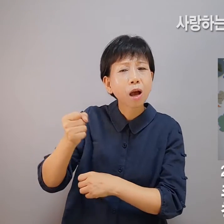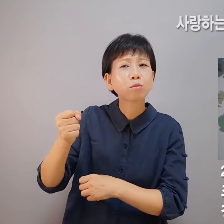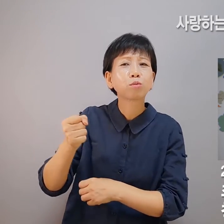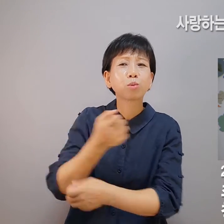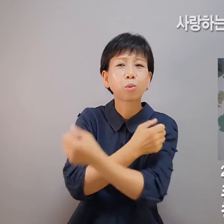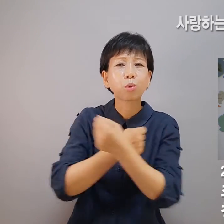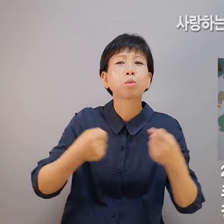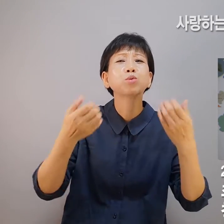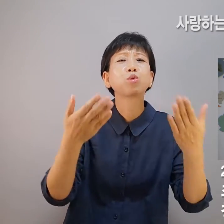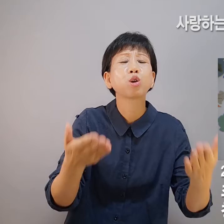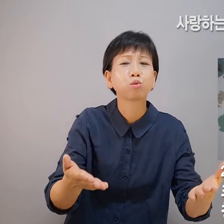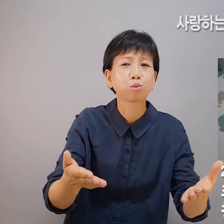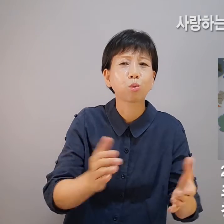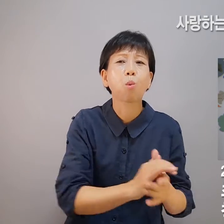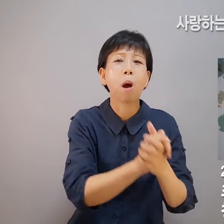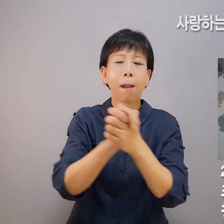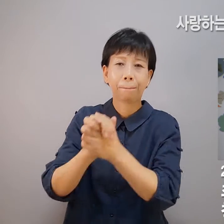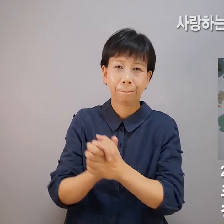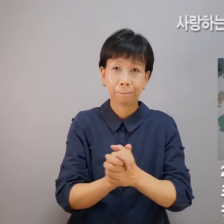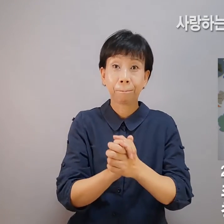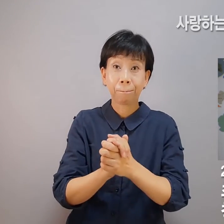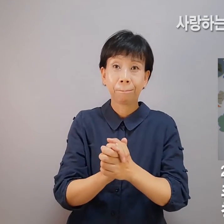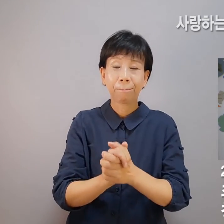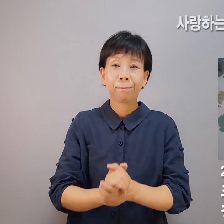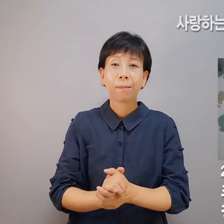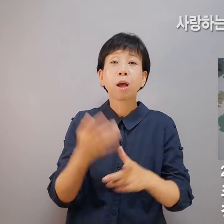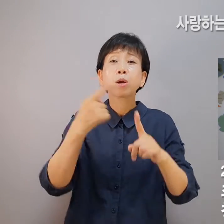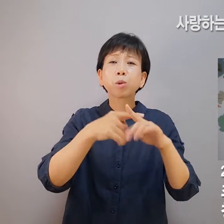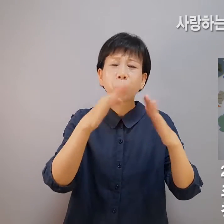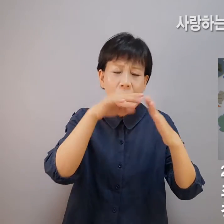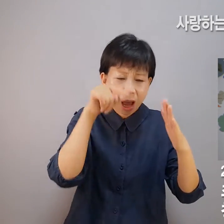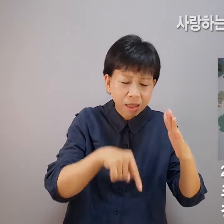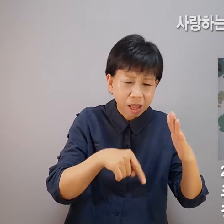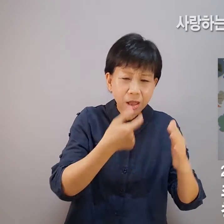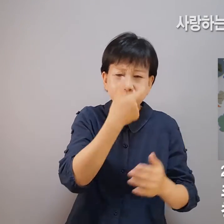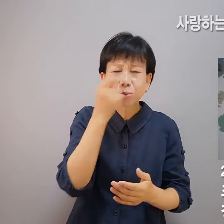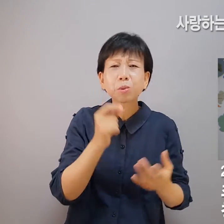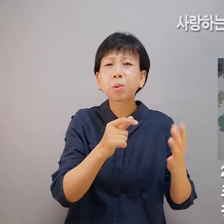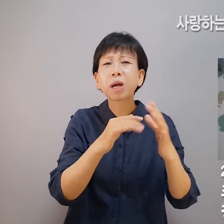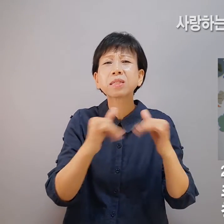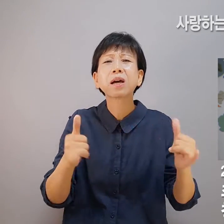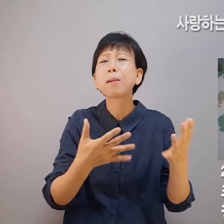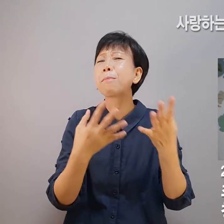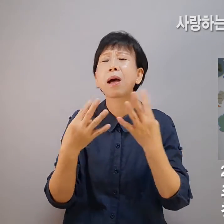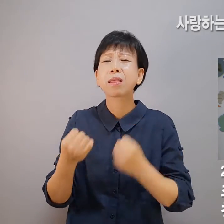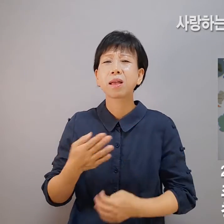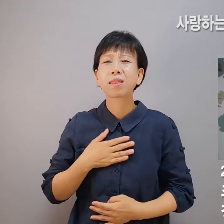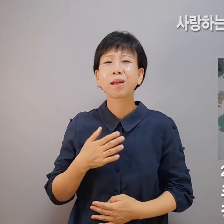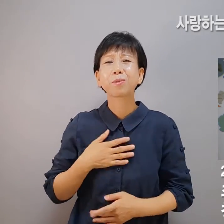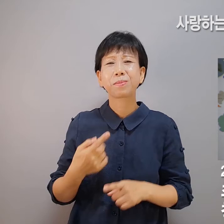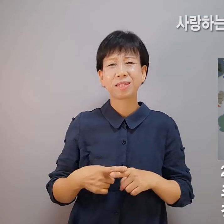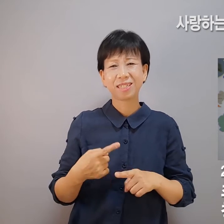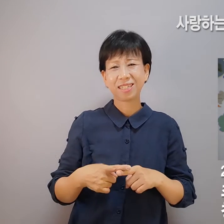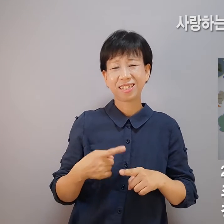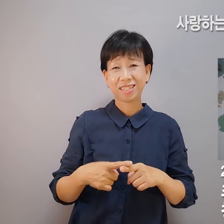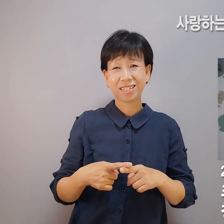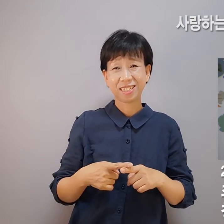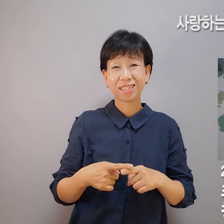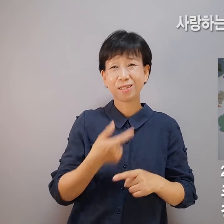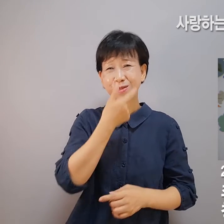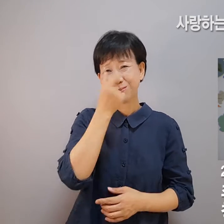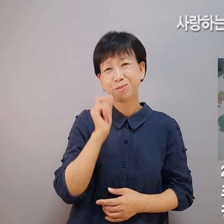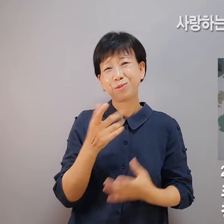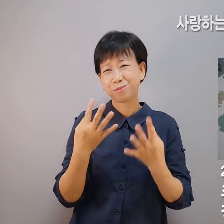게, 물론 교회는요, 저를 포함해서 부족한 사람들이 너무 많습니다. 네, 흠과 티를 찾다